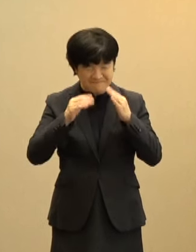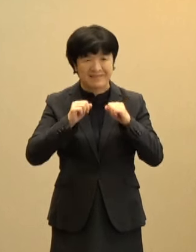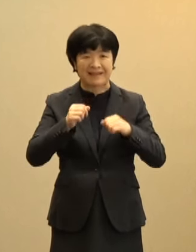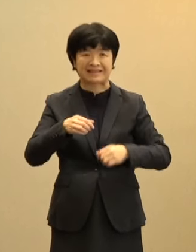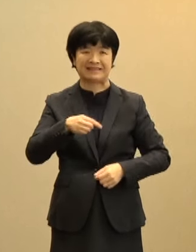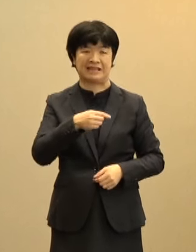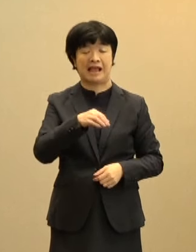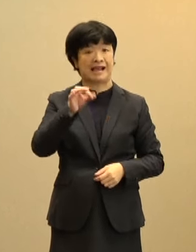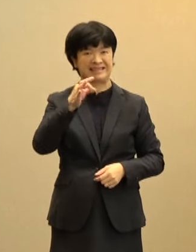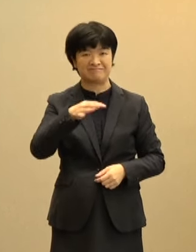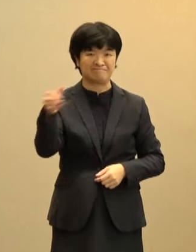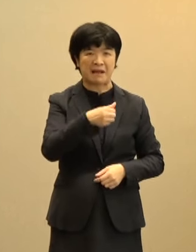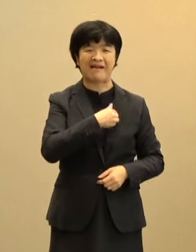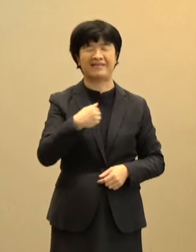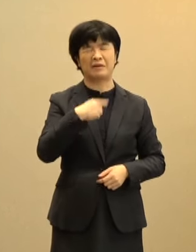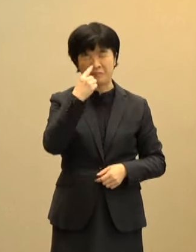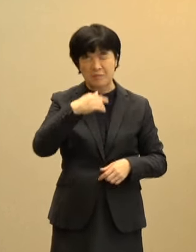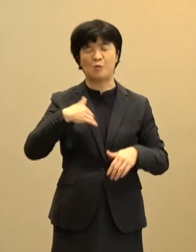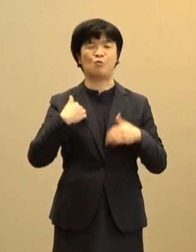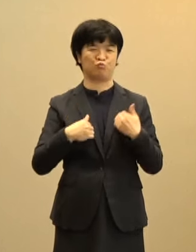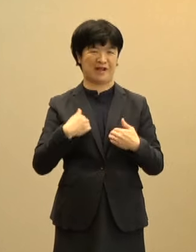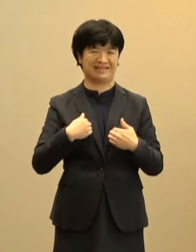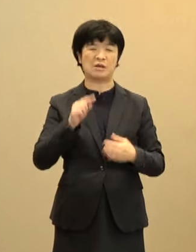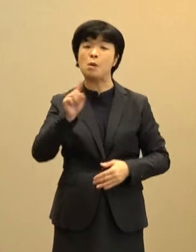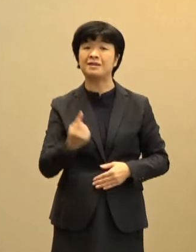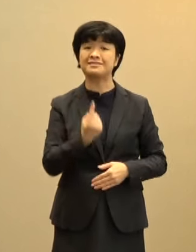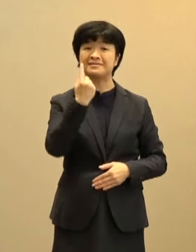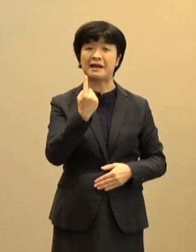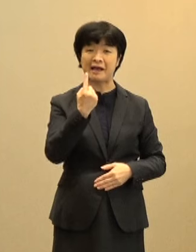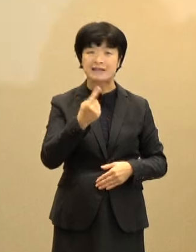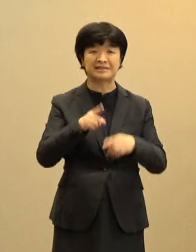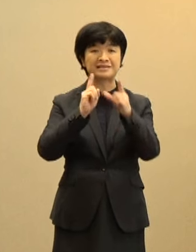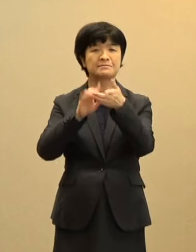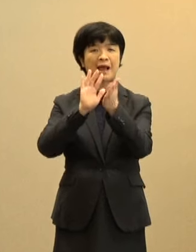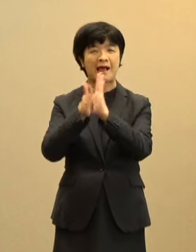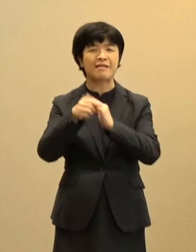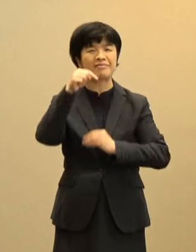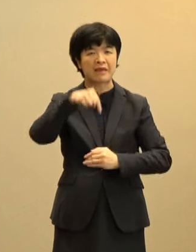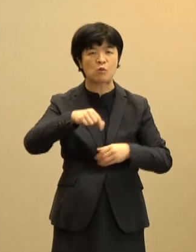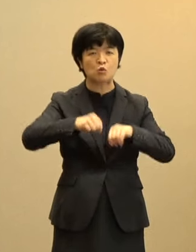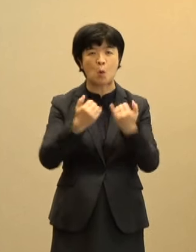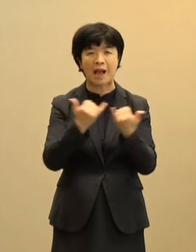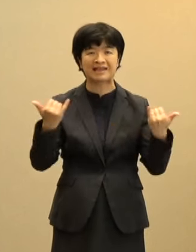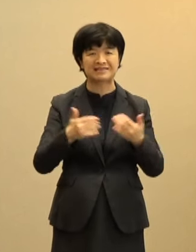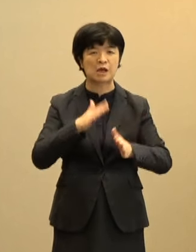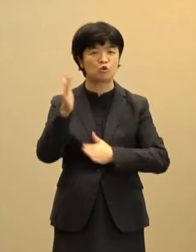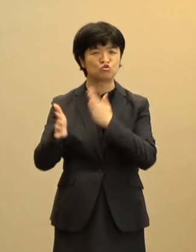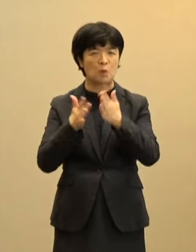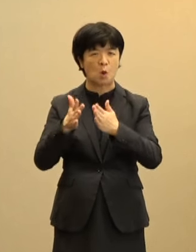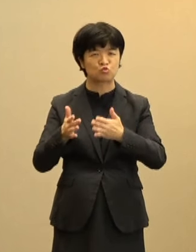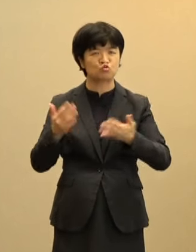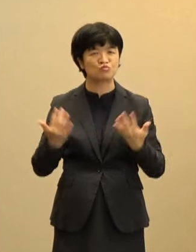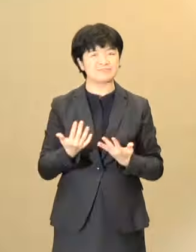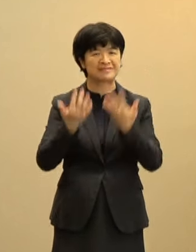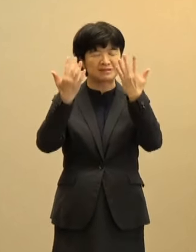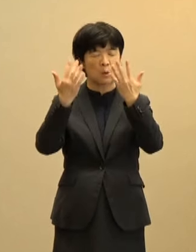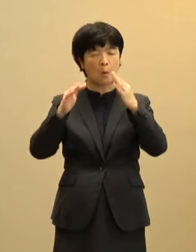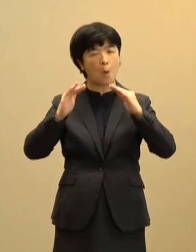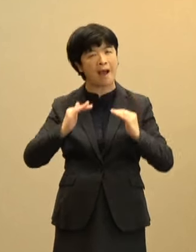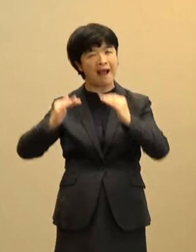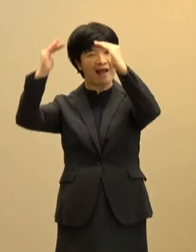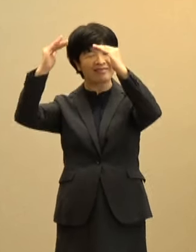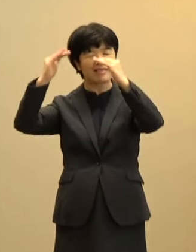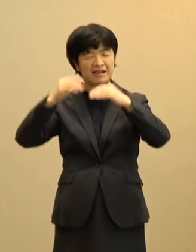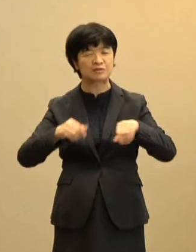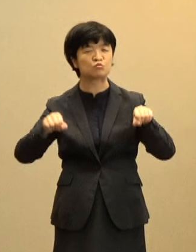し、これが契機にですね、より県内の障害者スポーツの振興発展にですね、つながっていく